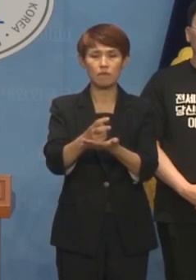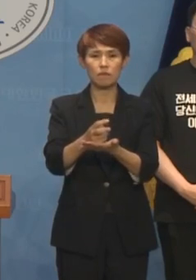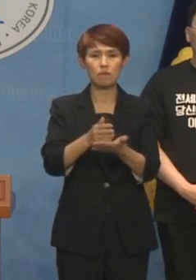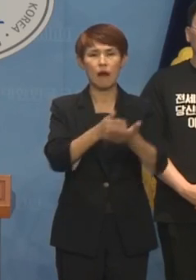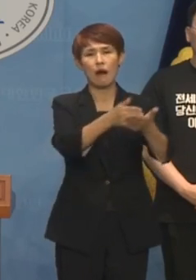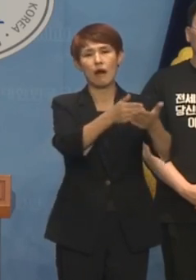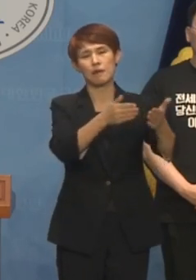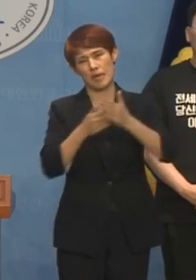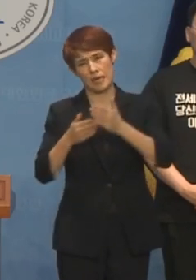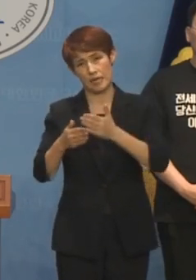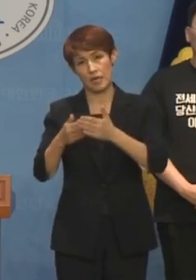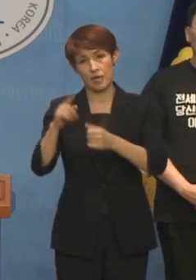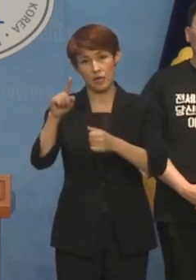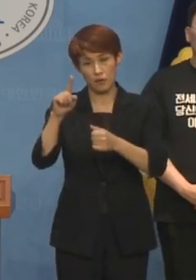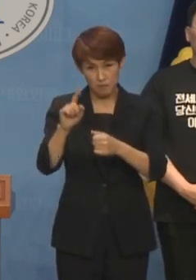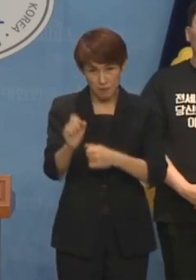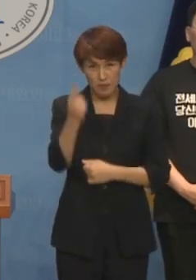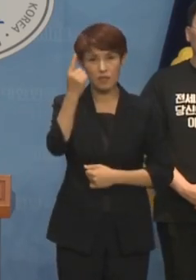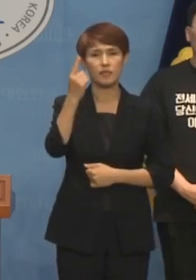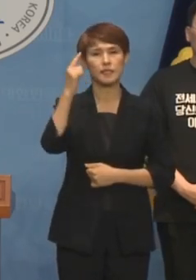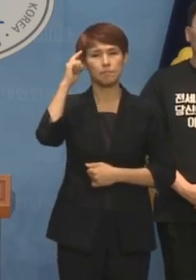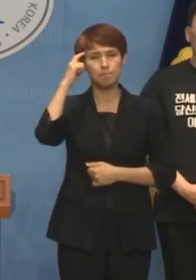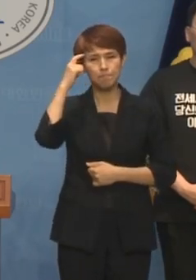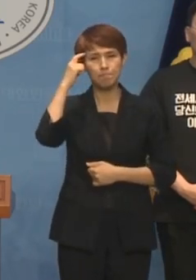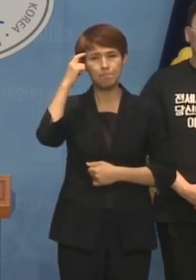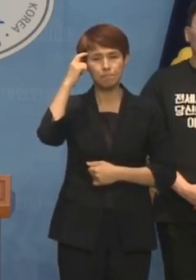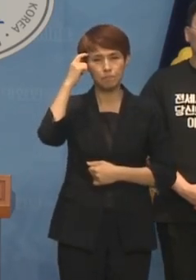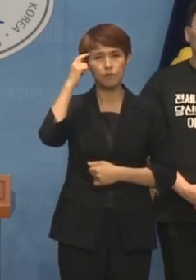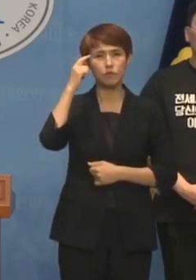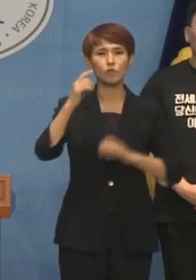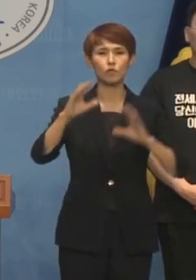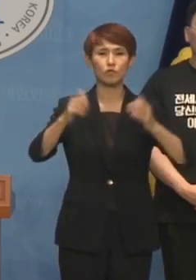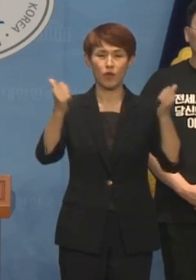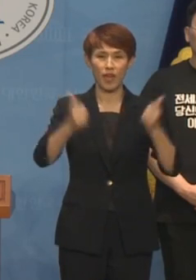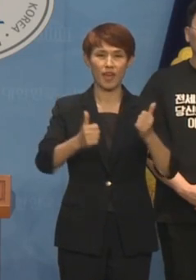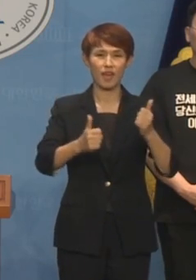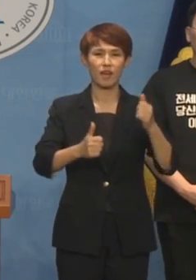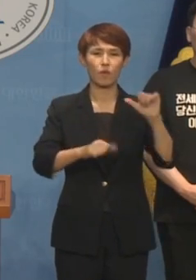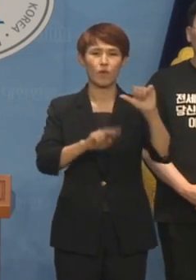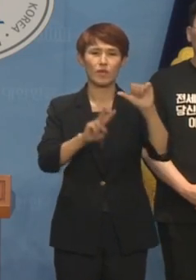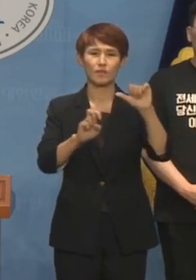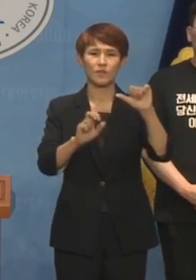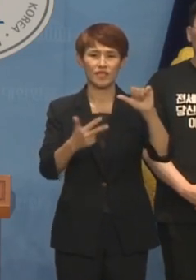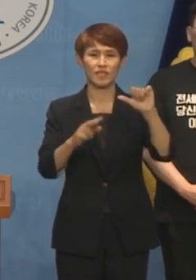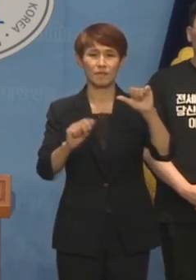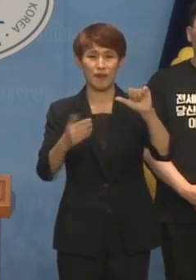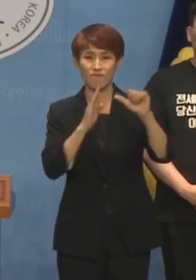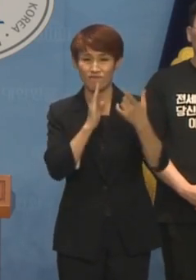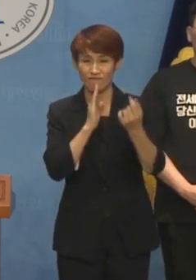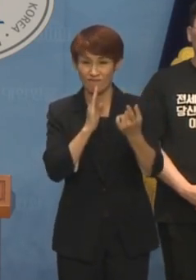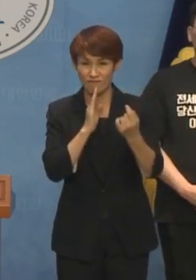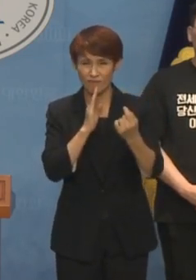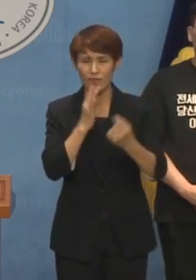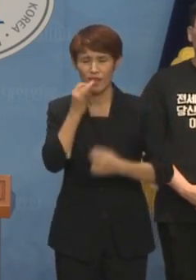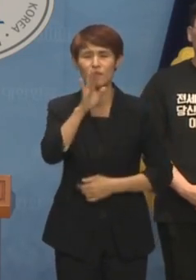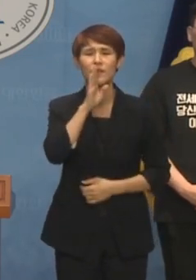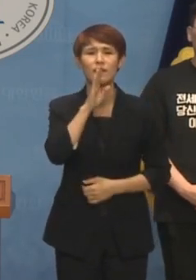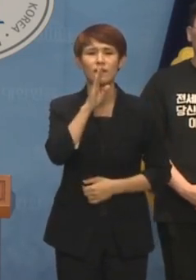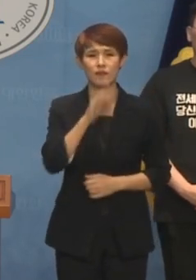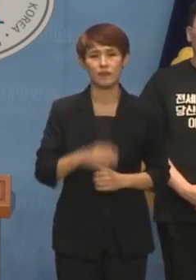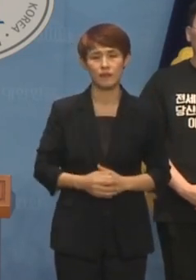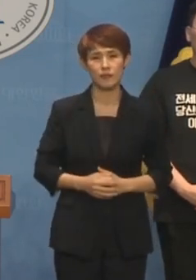없기 때문에 그걸 다 고려해서 국회 일정을 잡은 거 아닙니까? 당연히 그래야 된다고 저는 생각합니다. 최상병